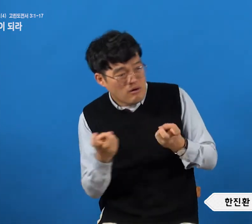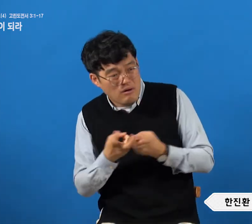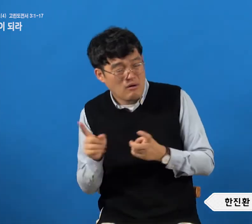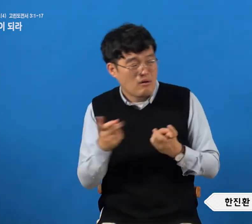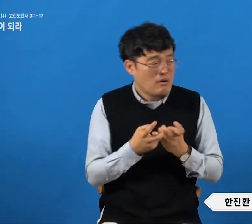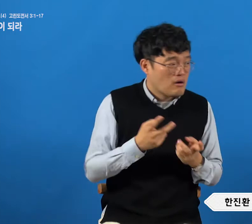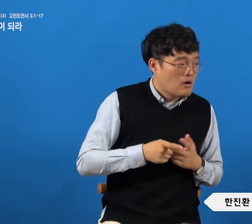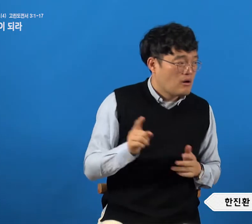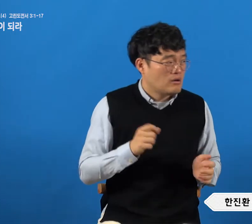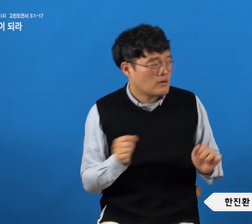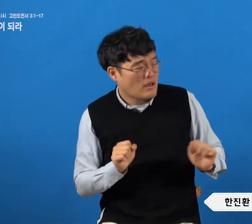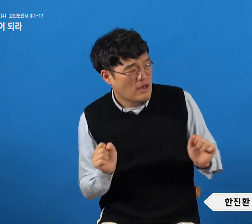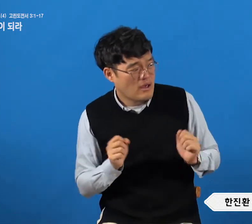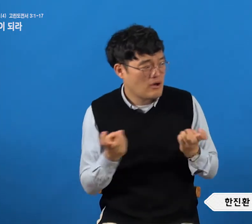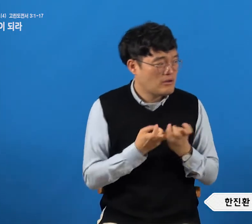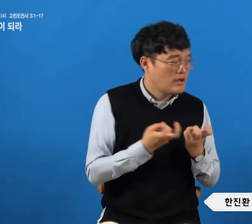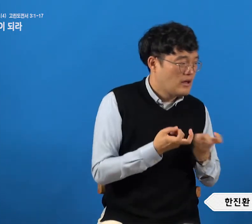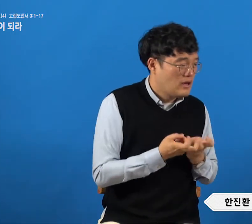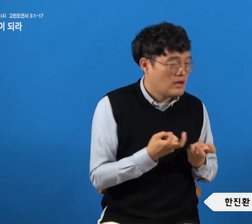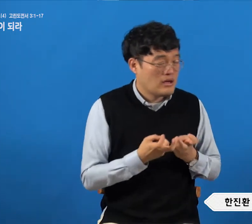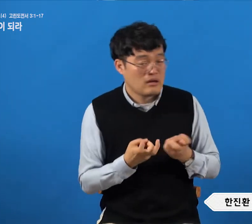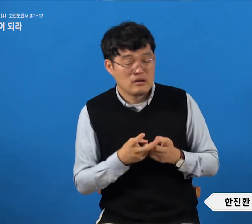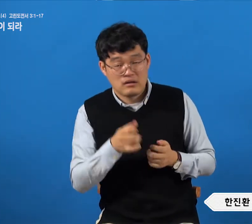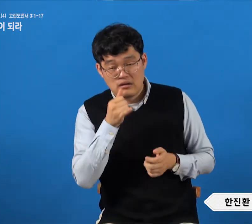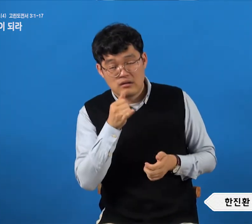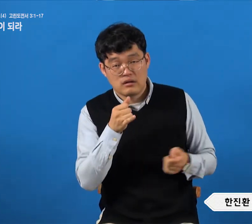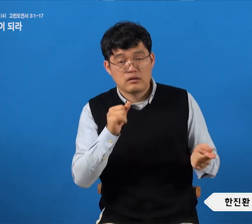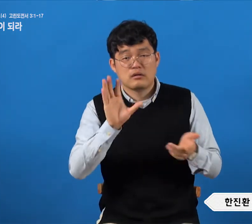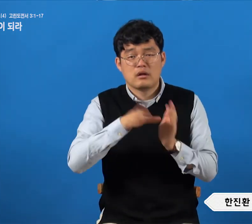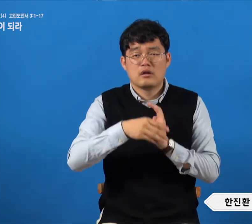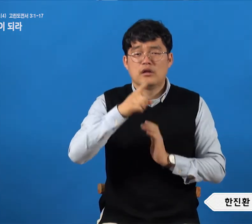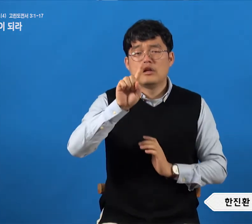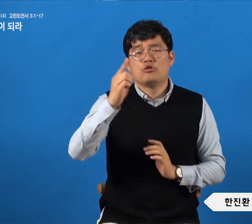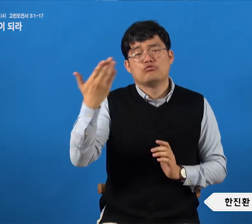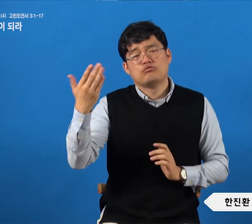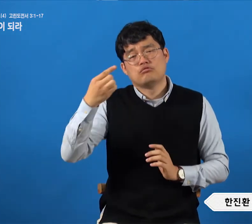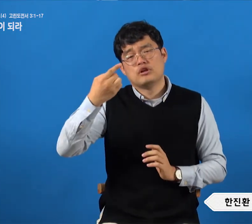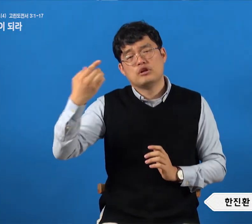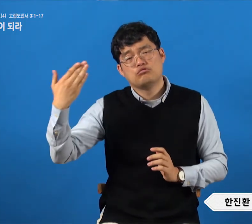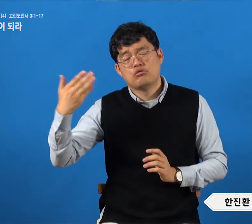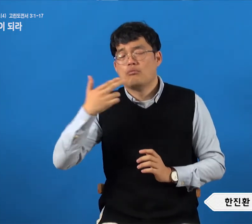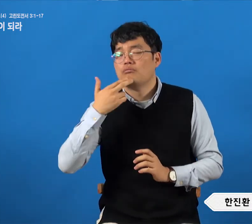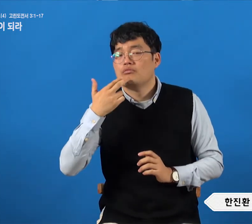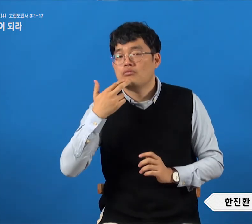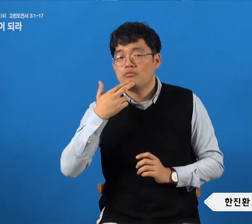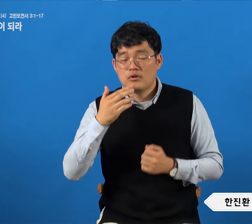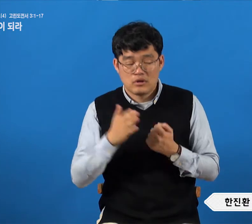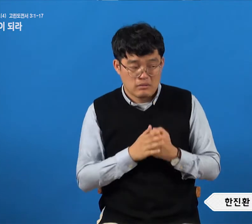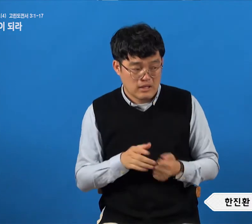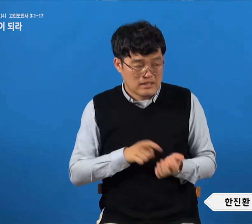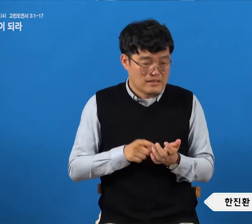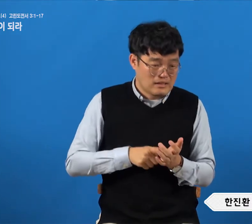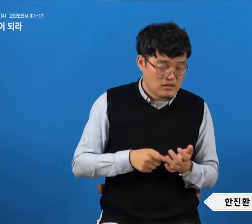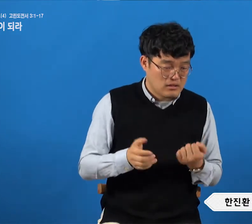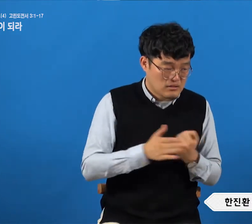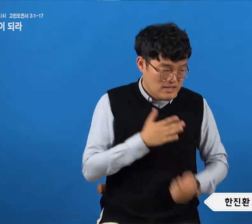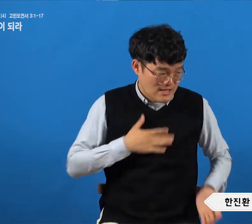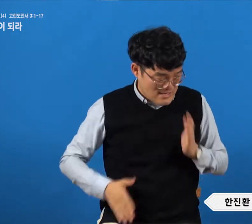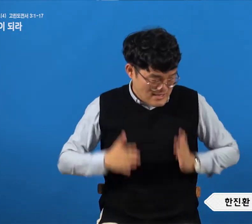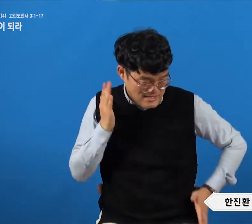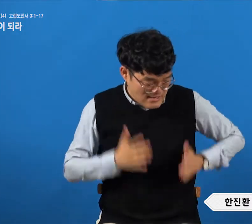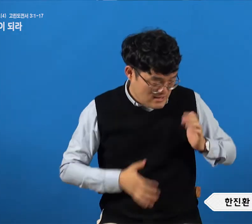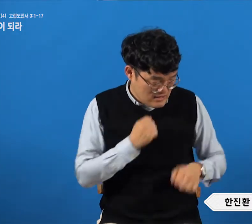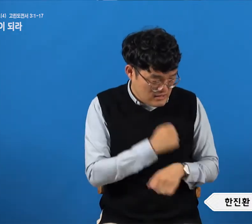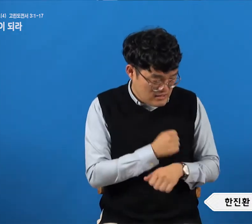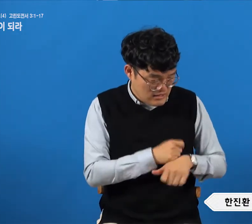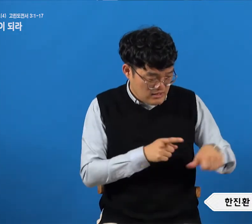어찌 할 바를 몰라서 발만 동동 구르고 있고 그때는 119 같은 것도 없습니다. 급한 김에